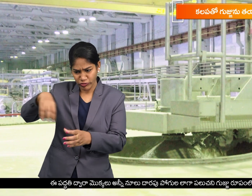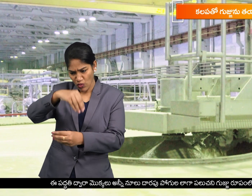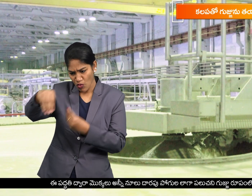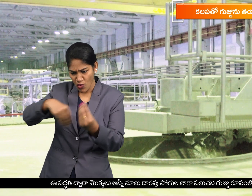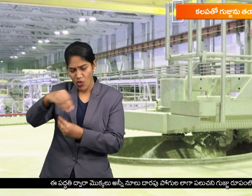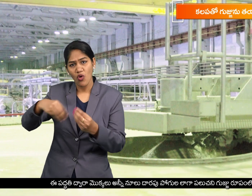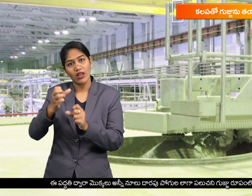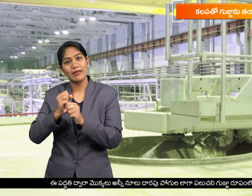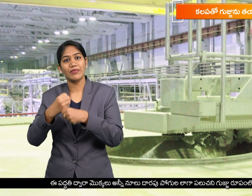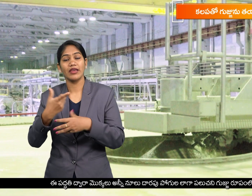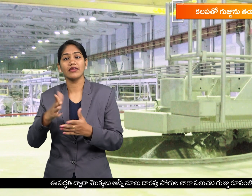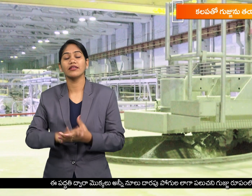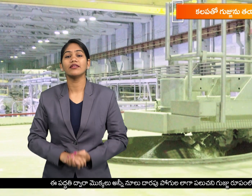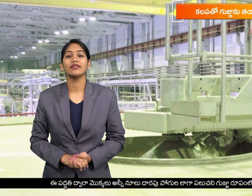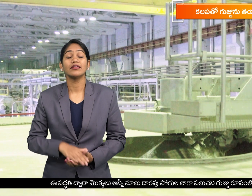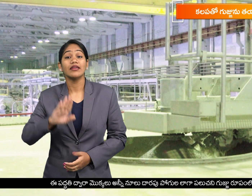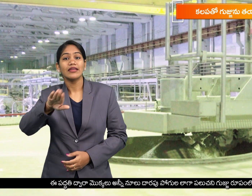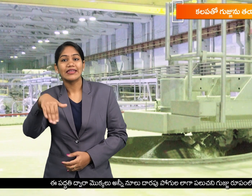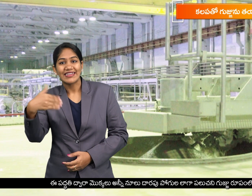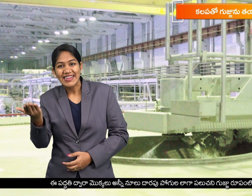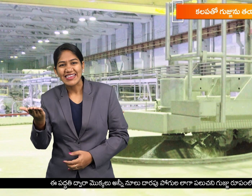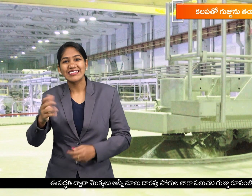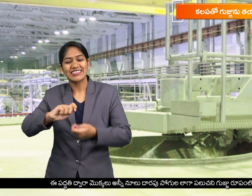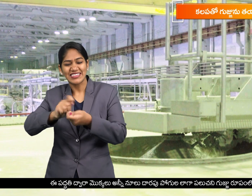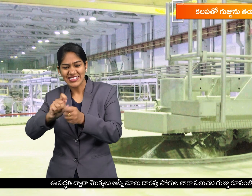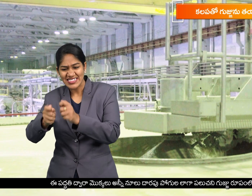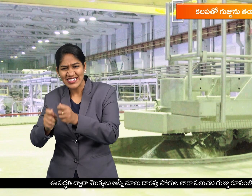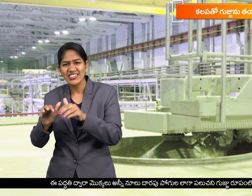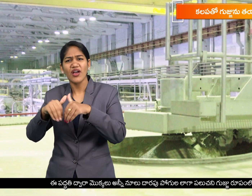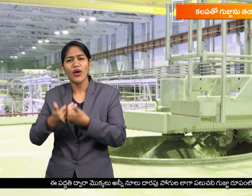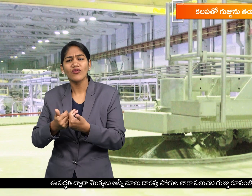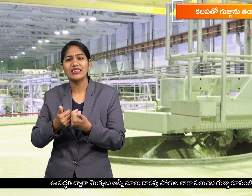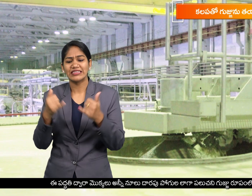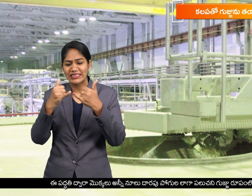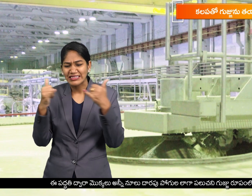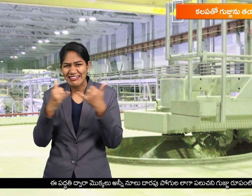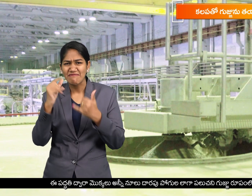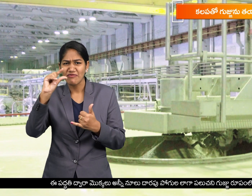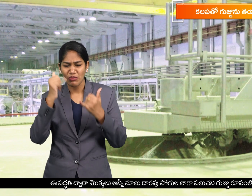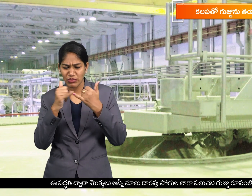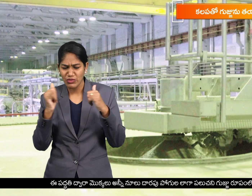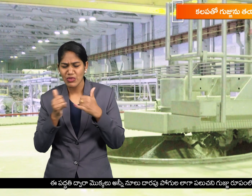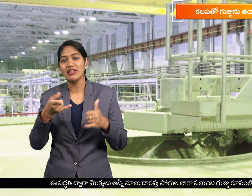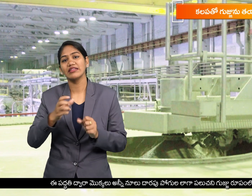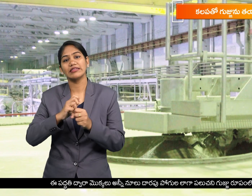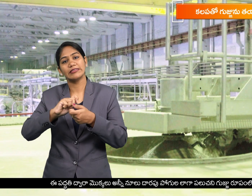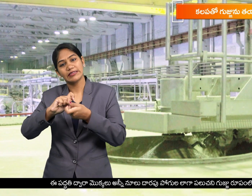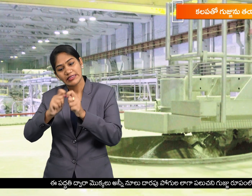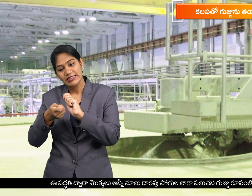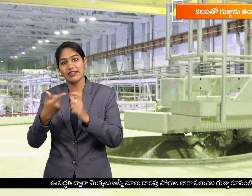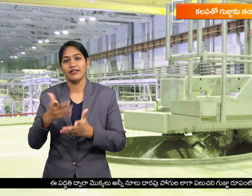ఈ పద్ధతి ద్వారా ముక్కలన్నీ నూలుదారపు పోగుల్లాగా పలుచని గుజ్జు రూపంలోకి